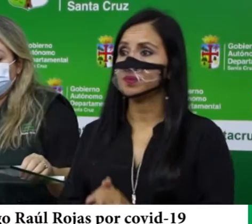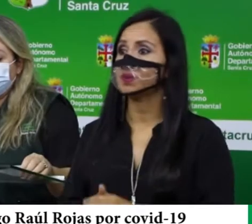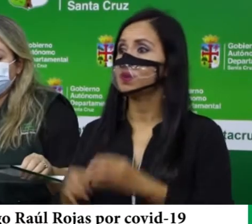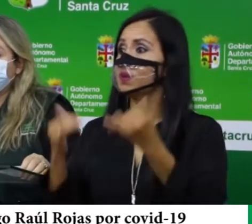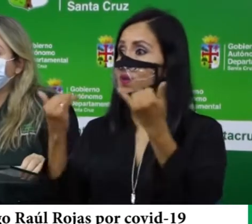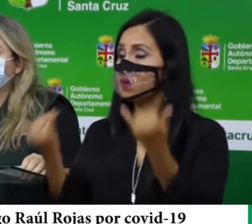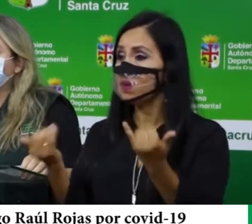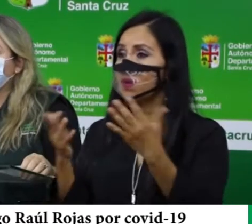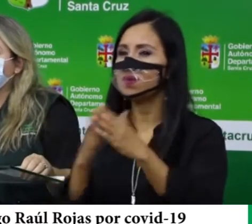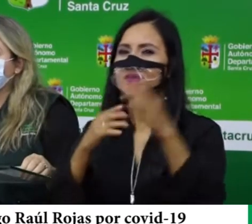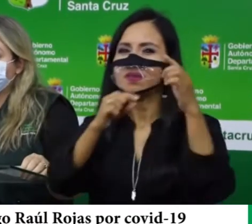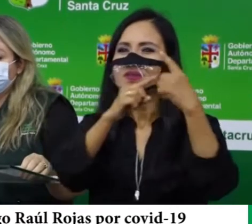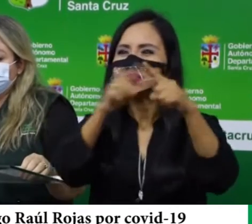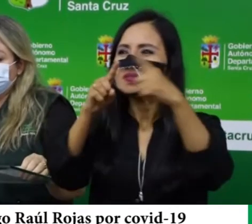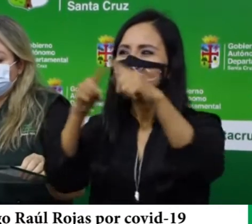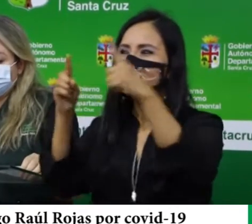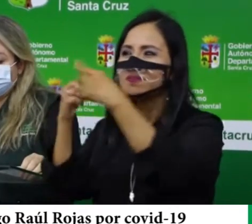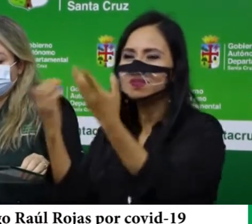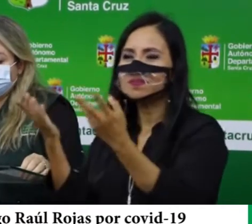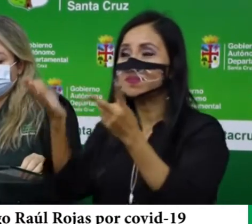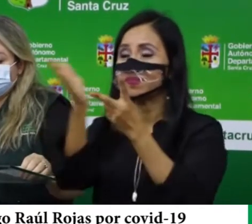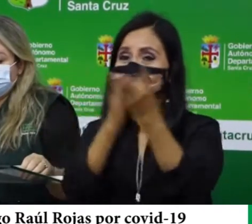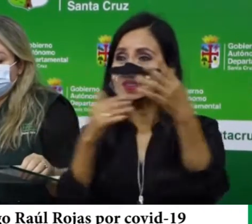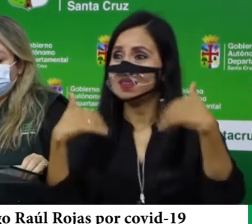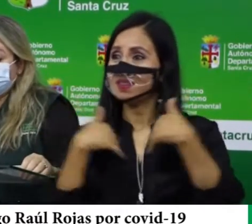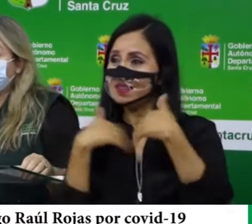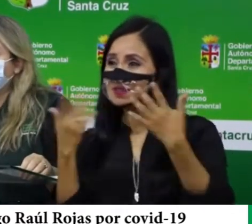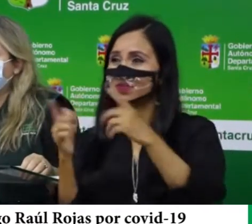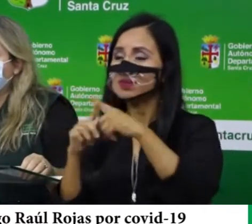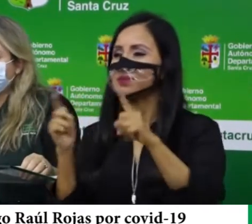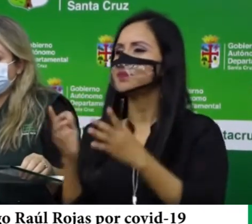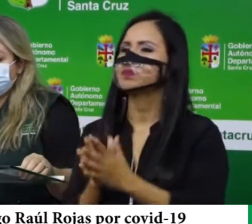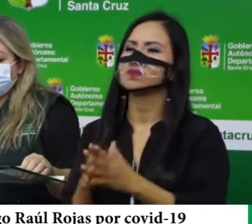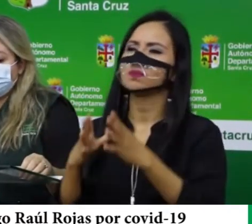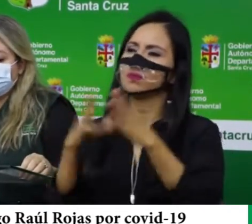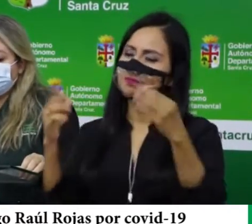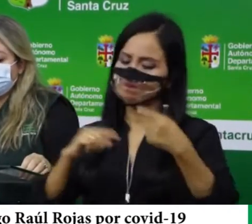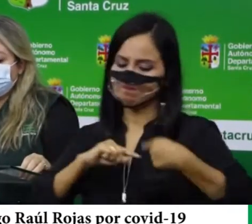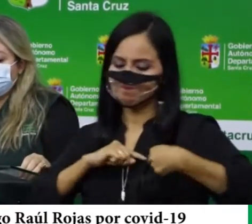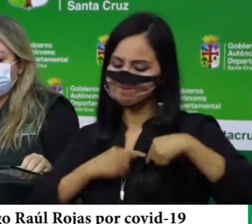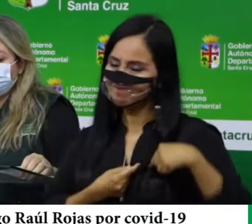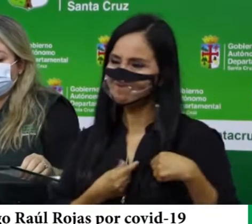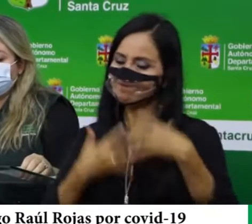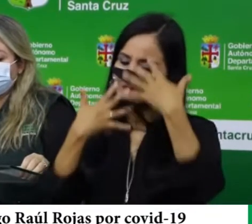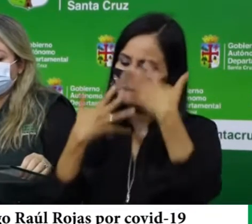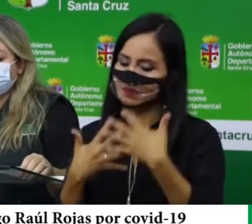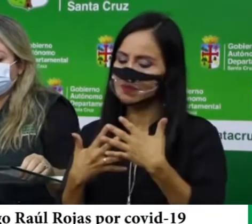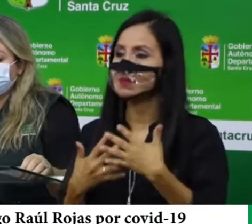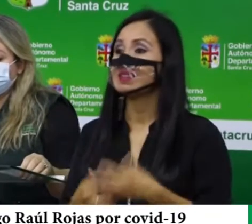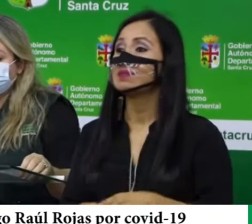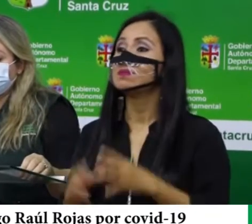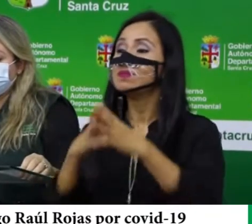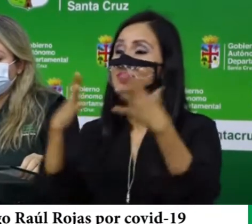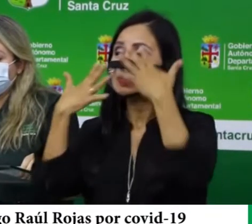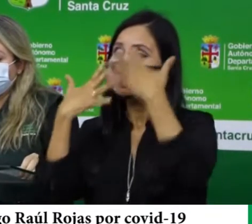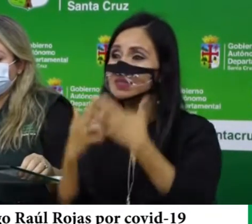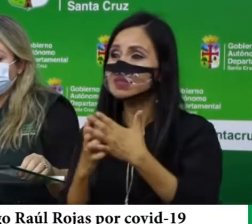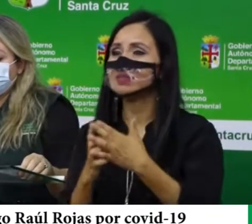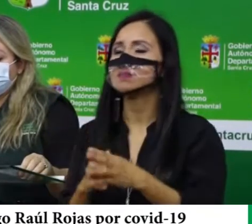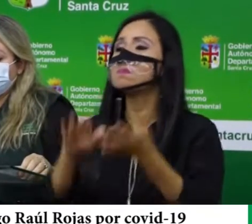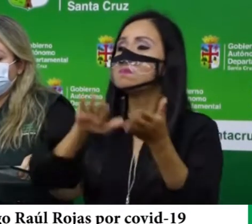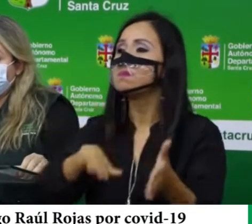Hoy la biodiversidad está de luto. Con profunda tristeza lamentamos el fallecimiento de nuestro